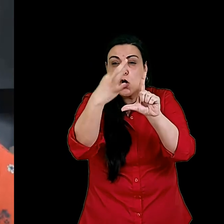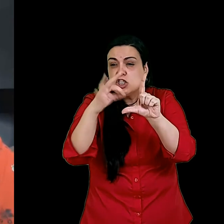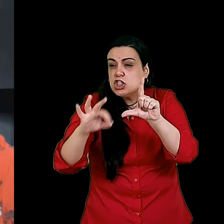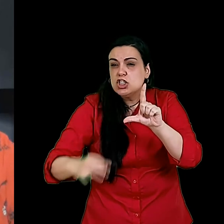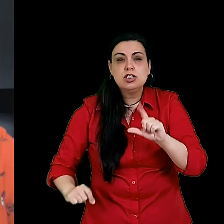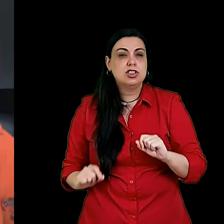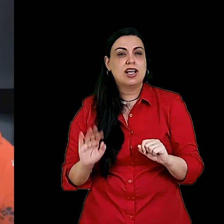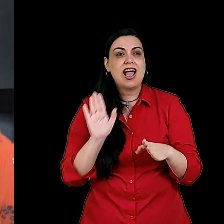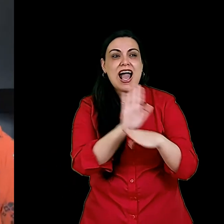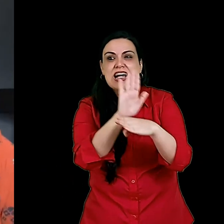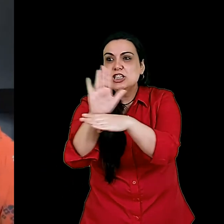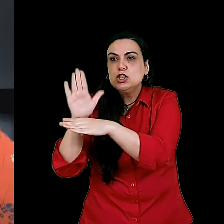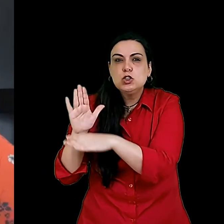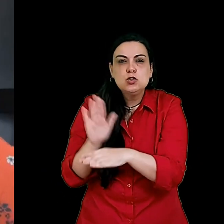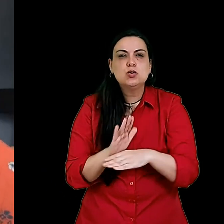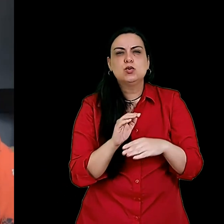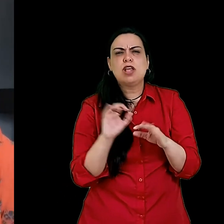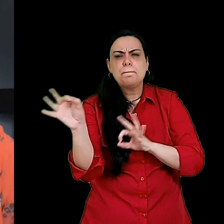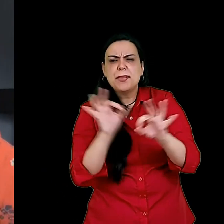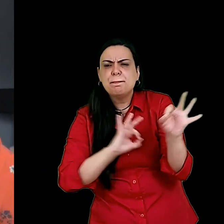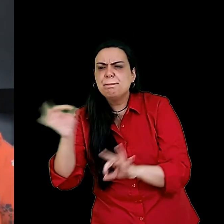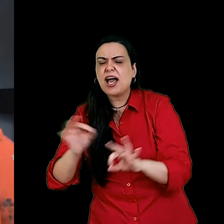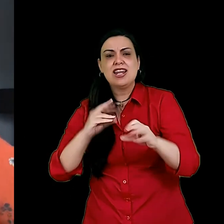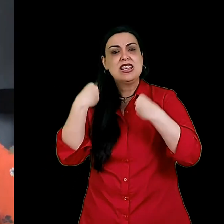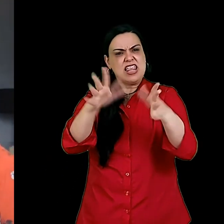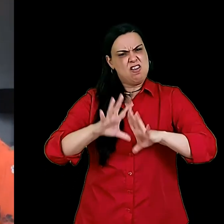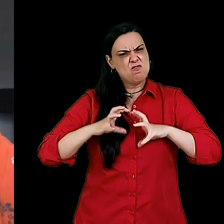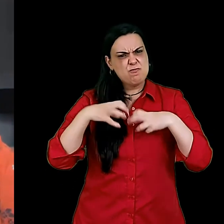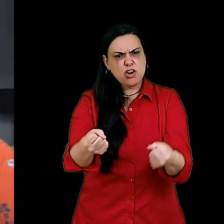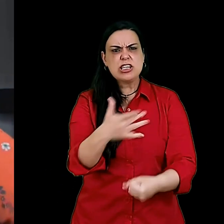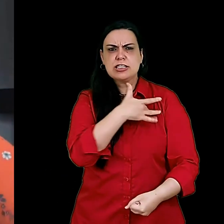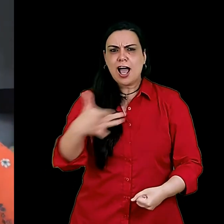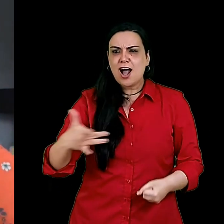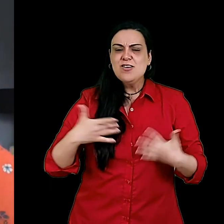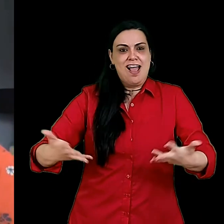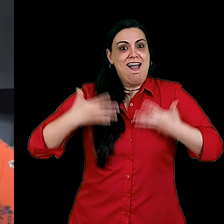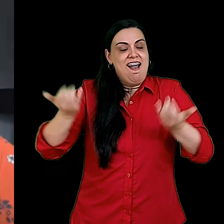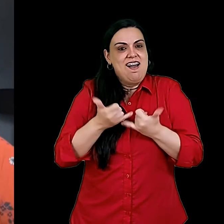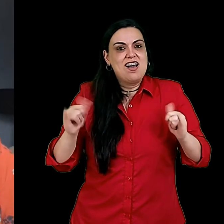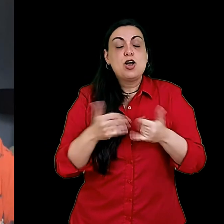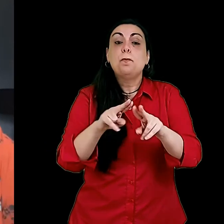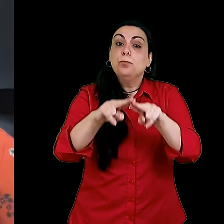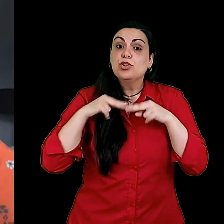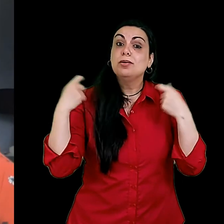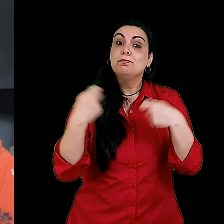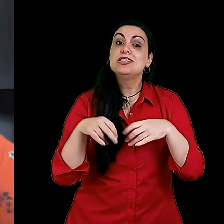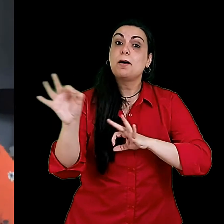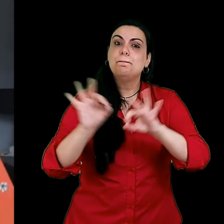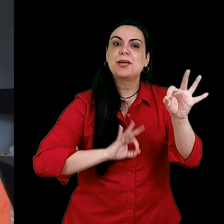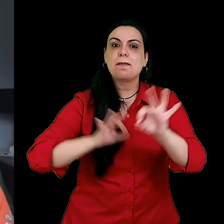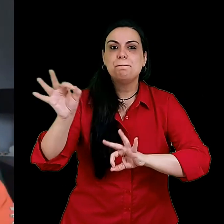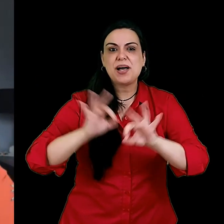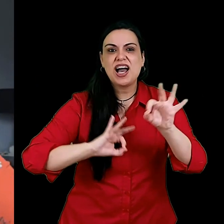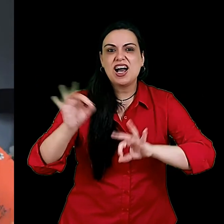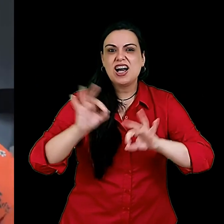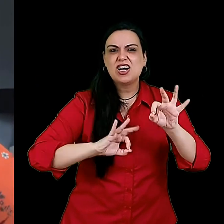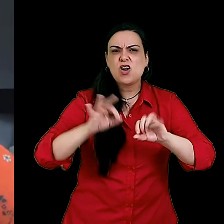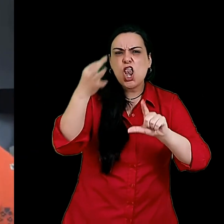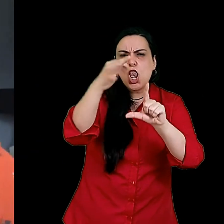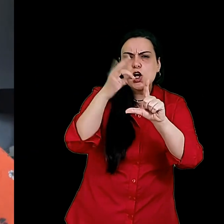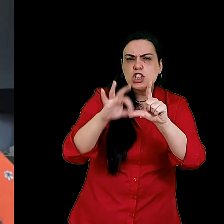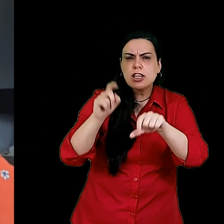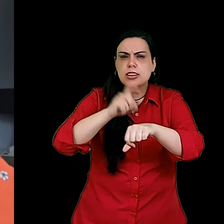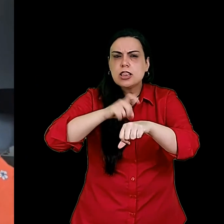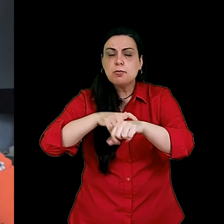pessoas, ajuda elas na logística, favorece elas, dá elas força, ânimo, saúde. Por quê? Porque